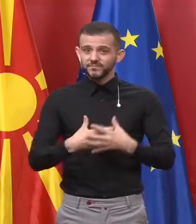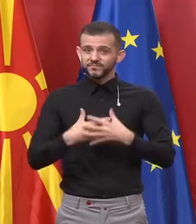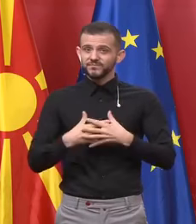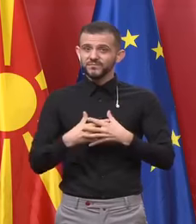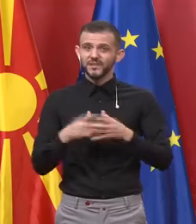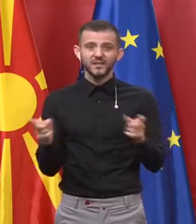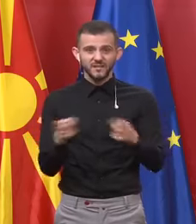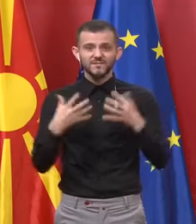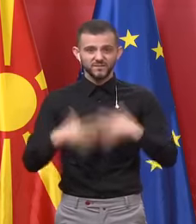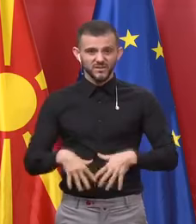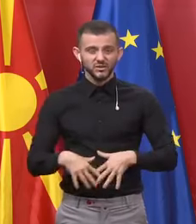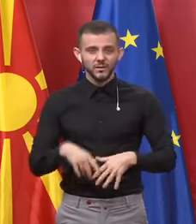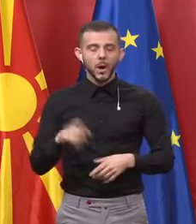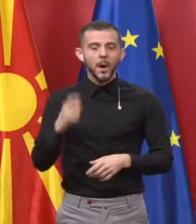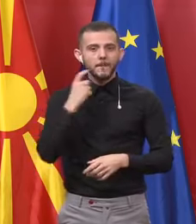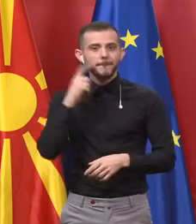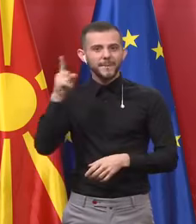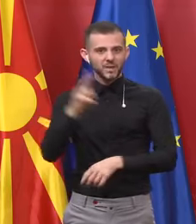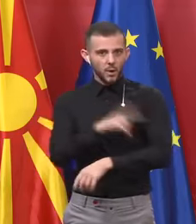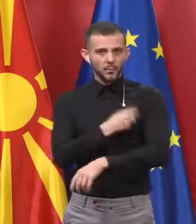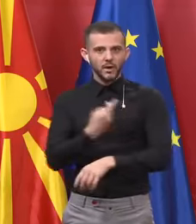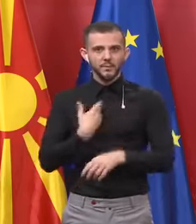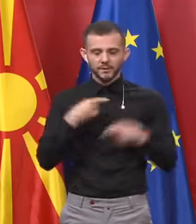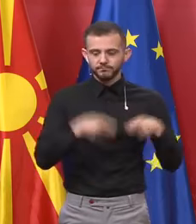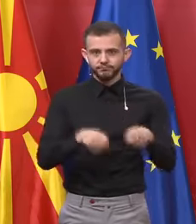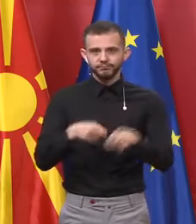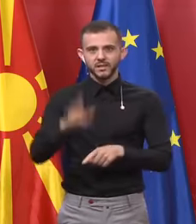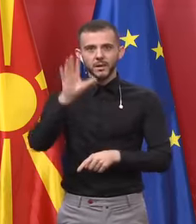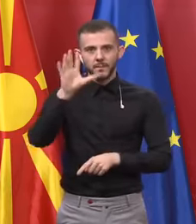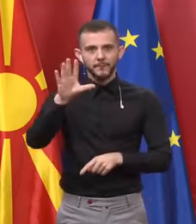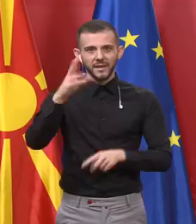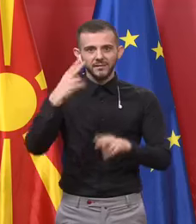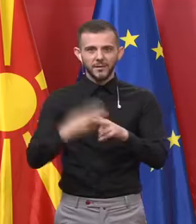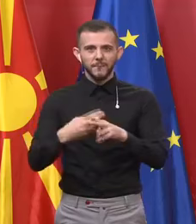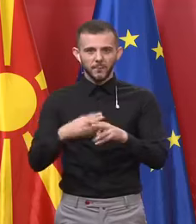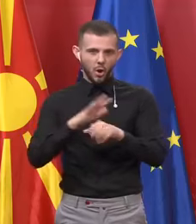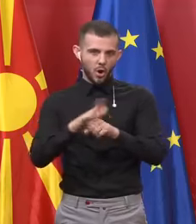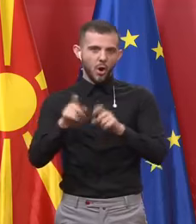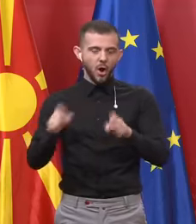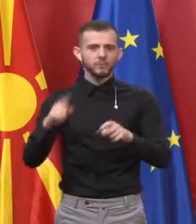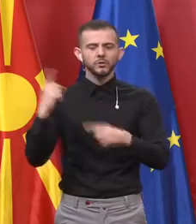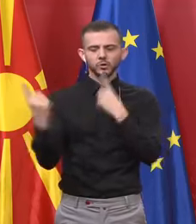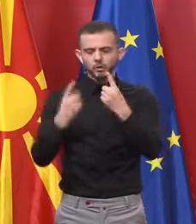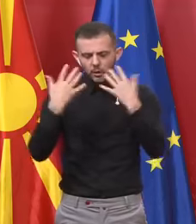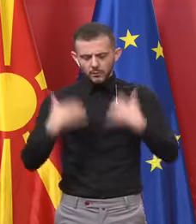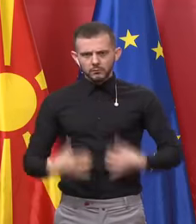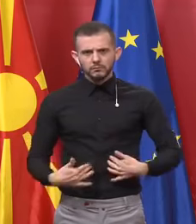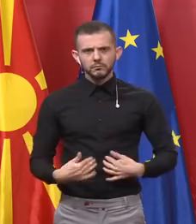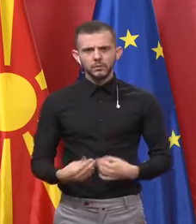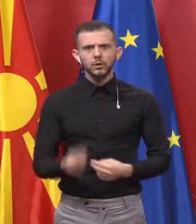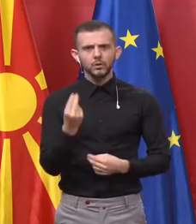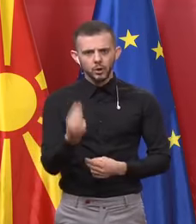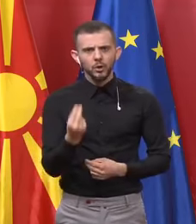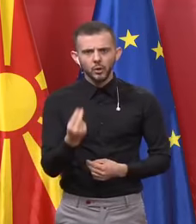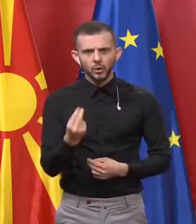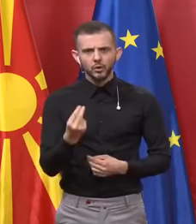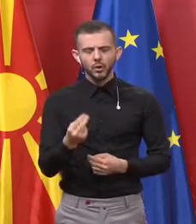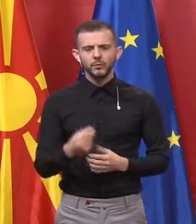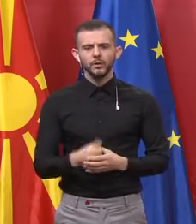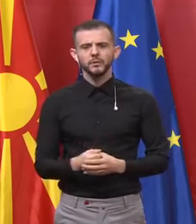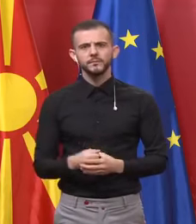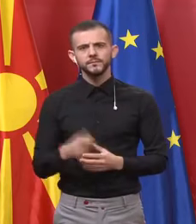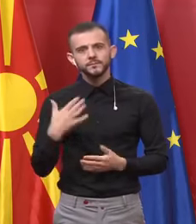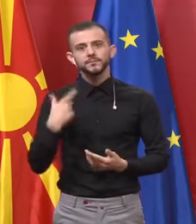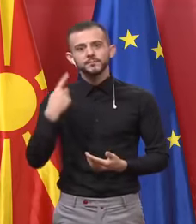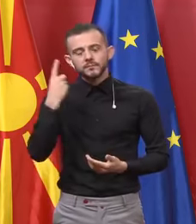болницата во Битола хоспитализирани се 5 пациенти, тие се во стабилна здравствена состојба во смисла